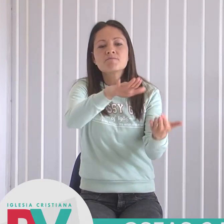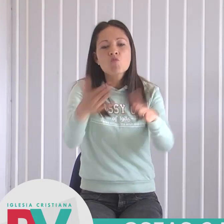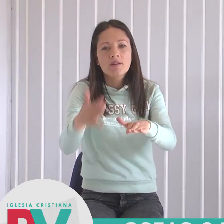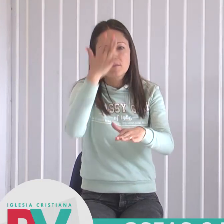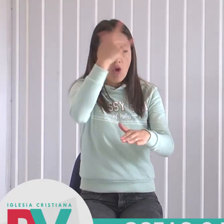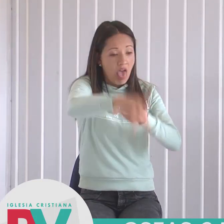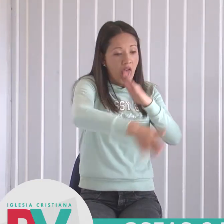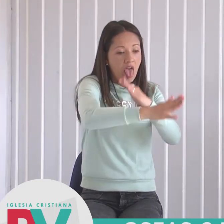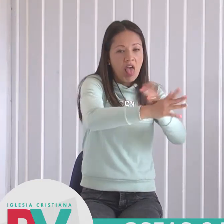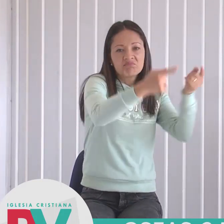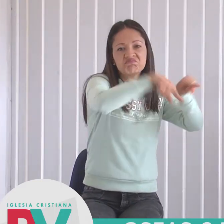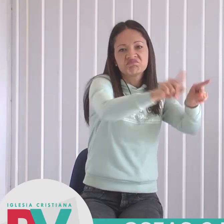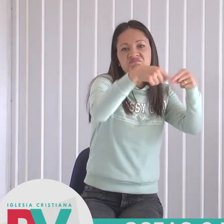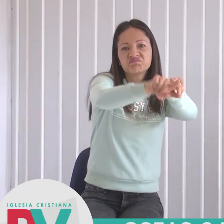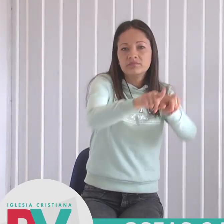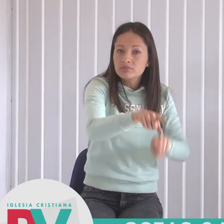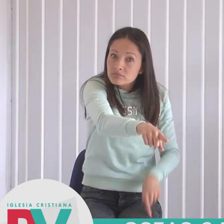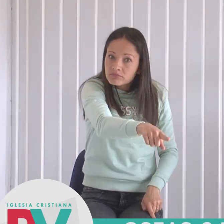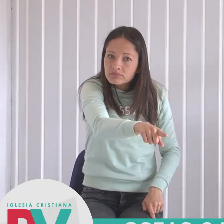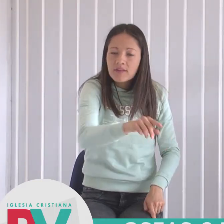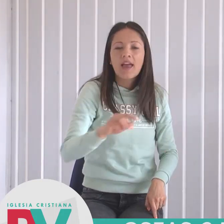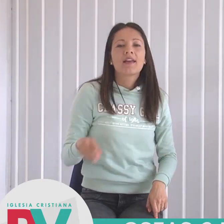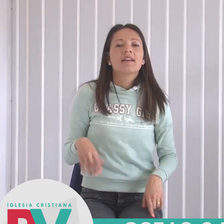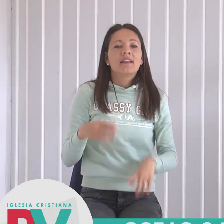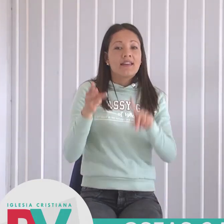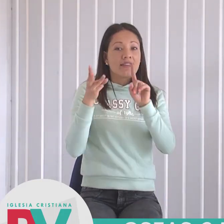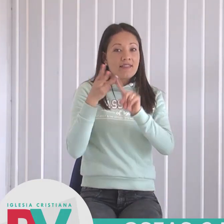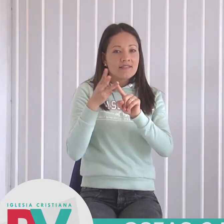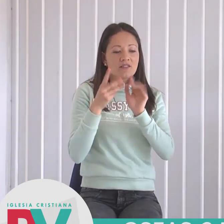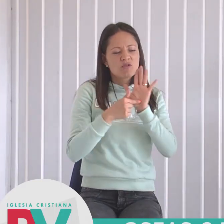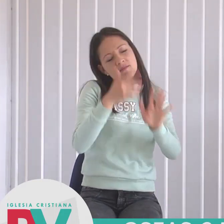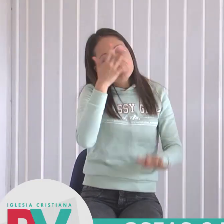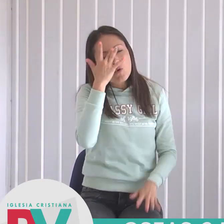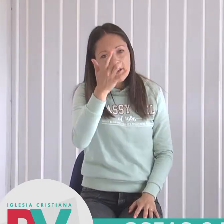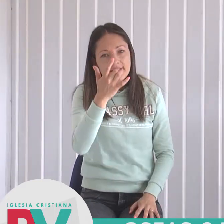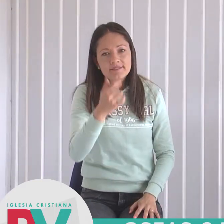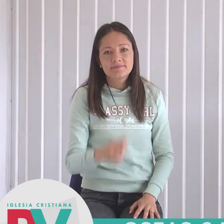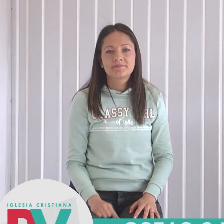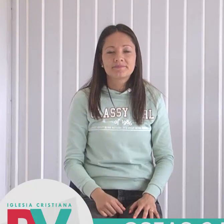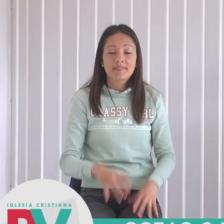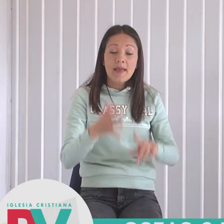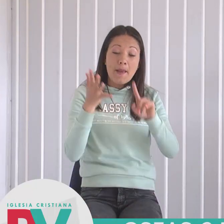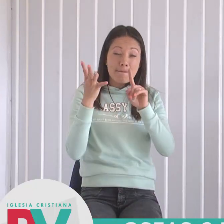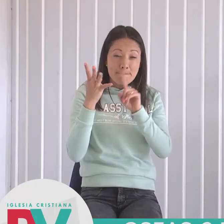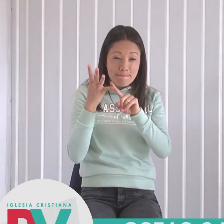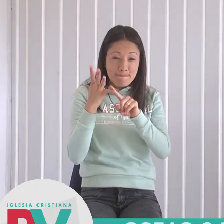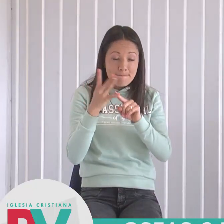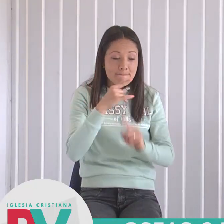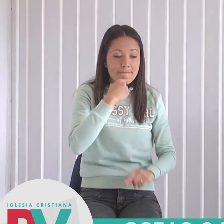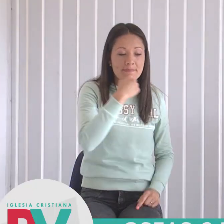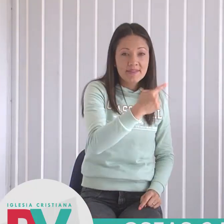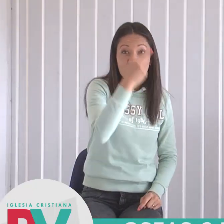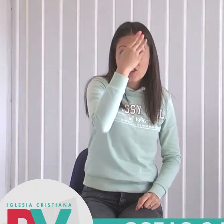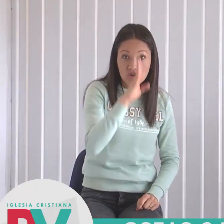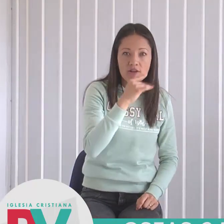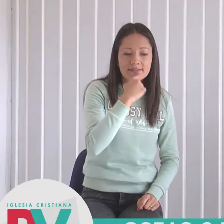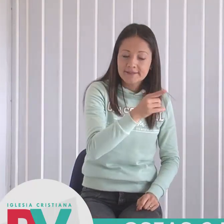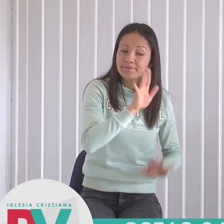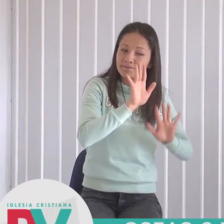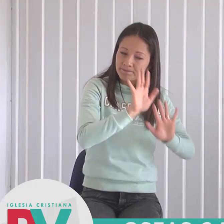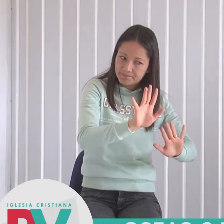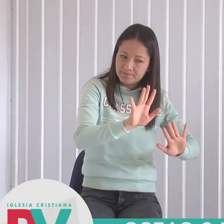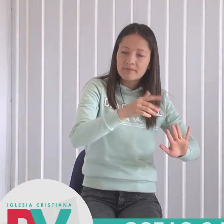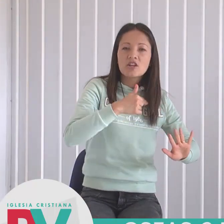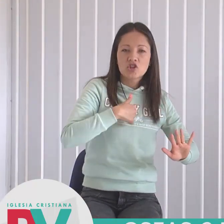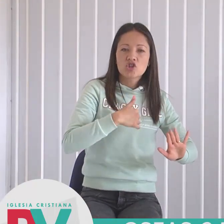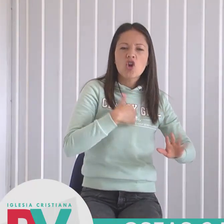en ello. Y luego les muestra el por qué, pero ahora les dice, por tanto, o sea, ahora Dios va a mostrar la forma de